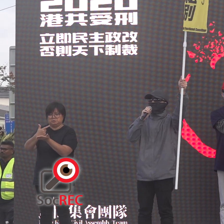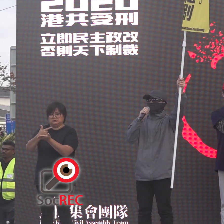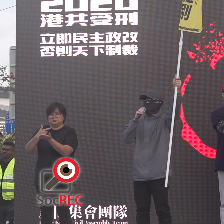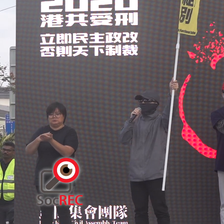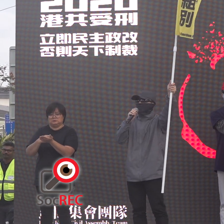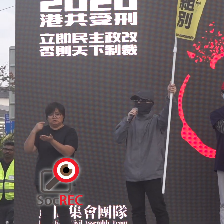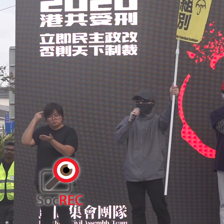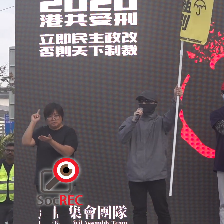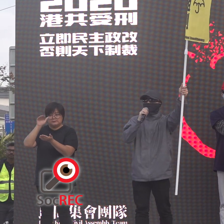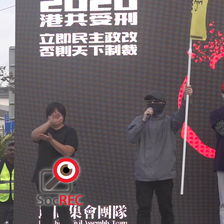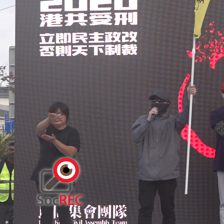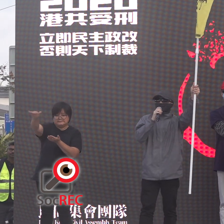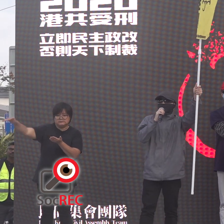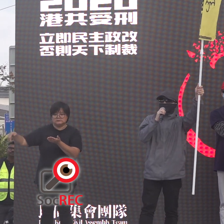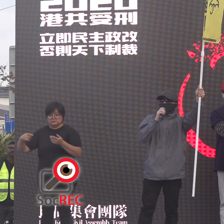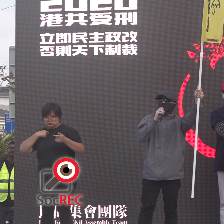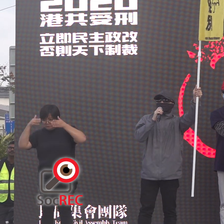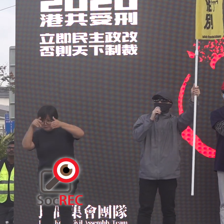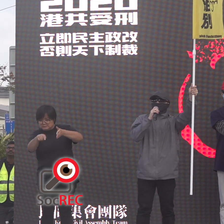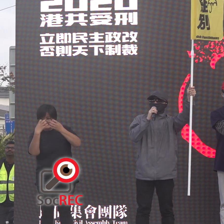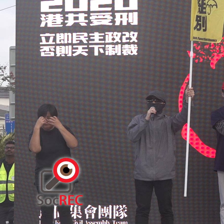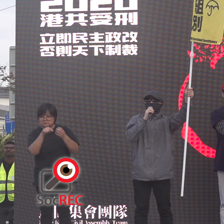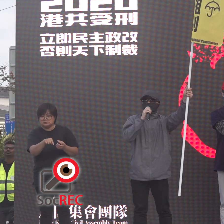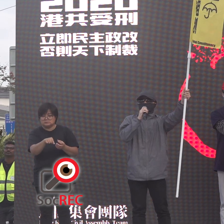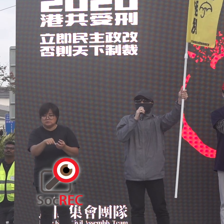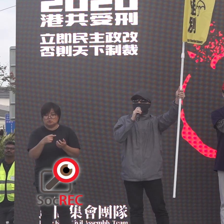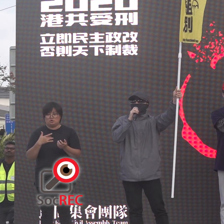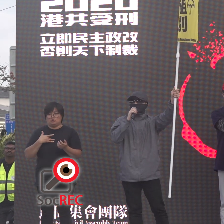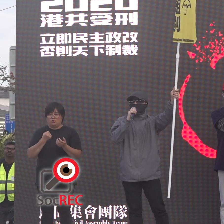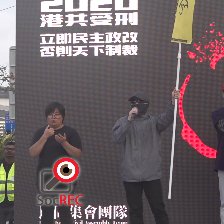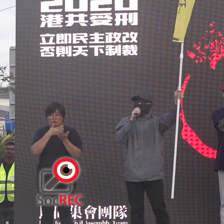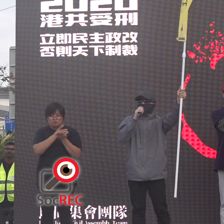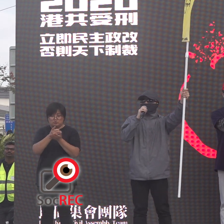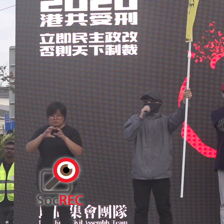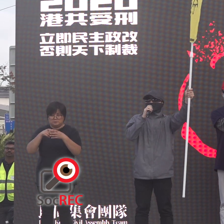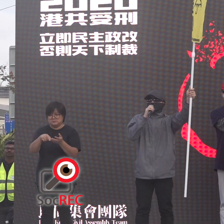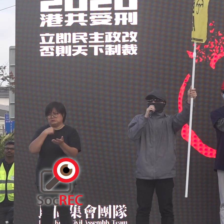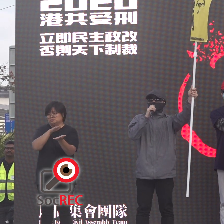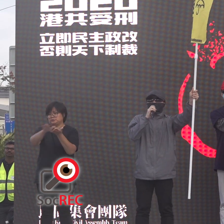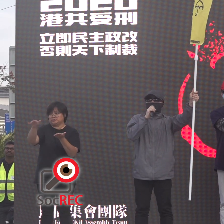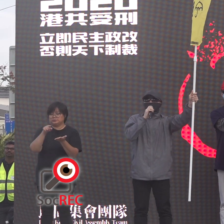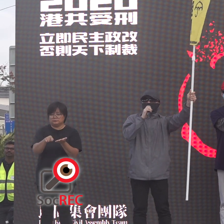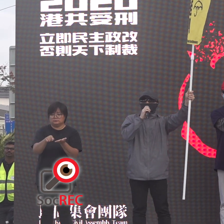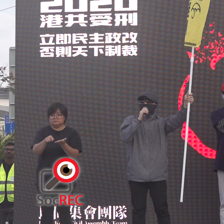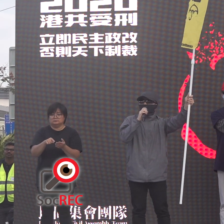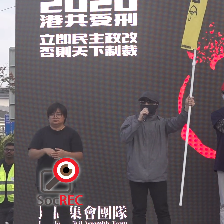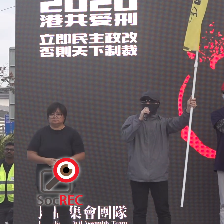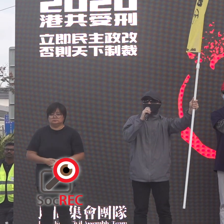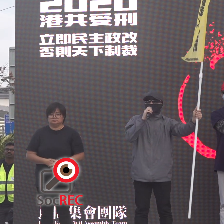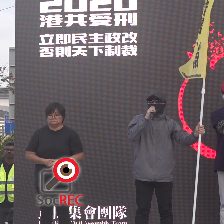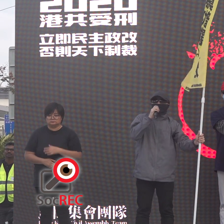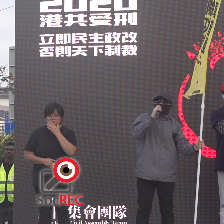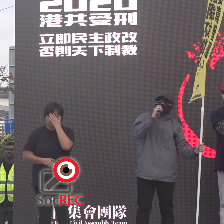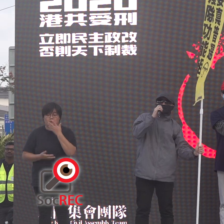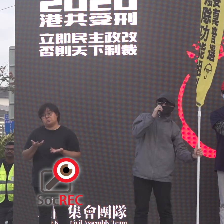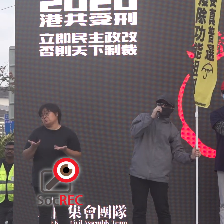中我哋要做呢樣嘢，因為就算俾我哋今年我哋好僥倖地